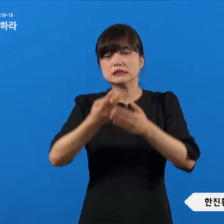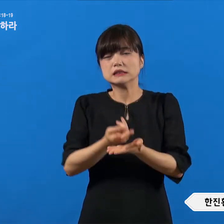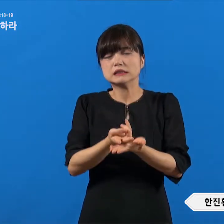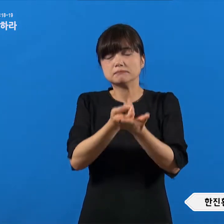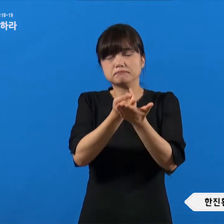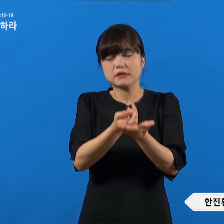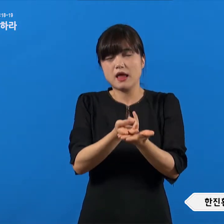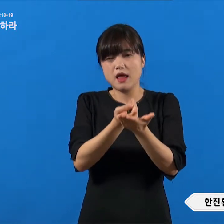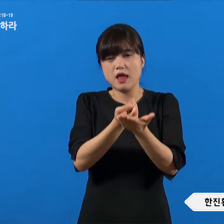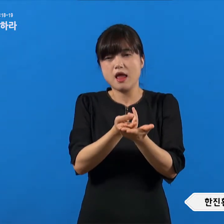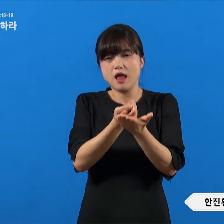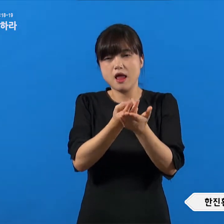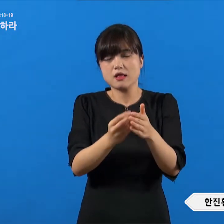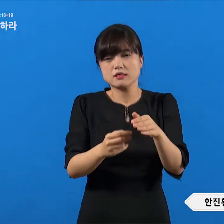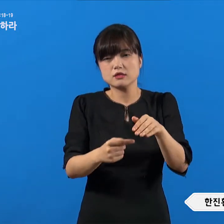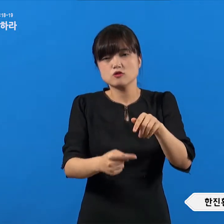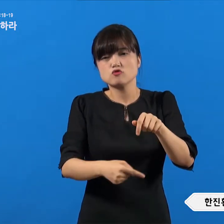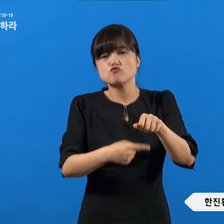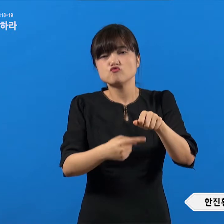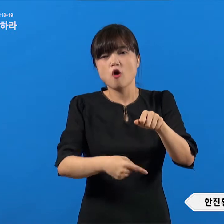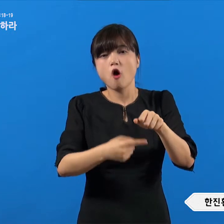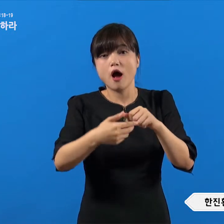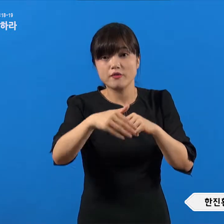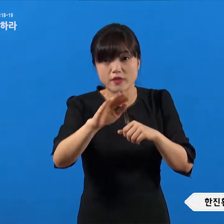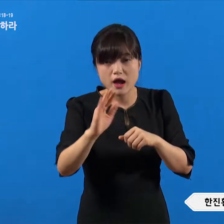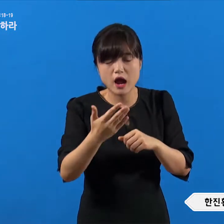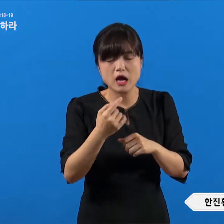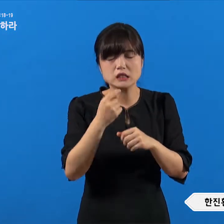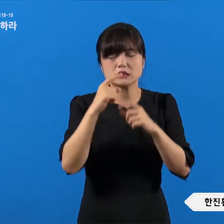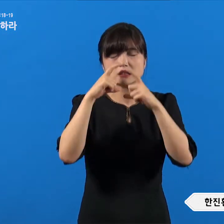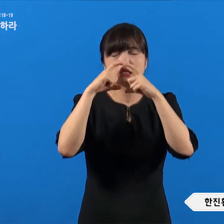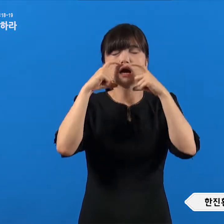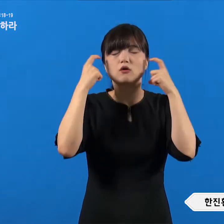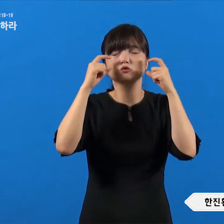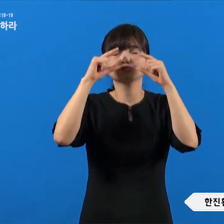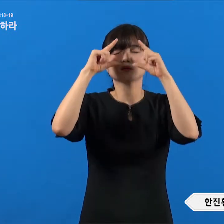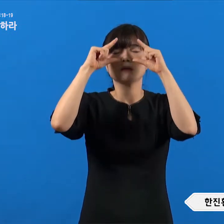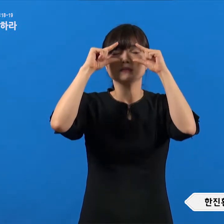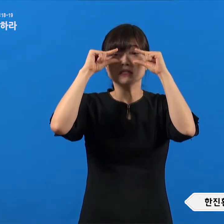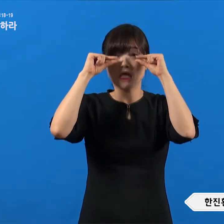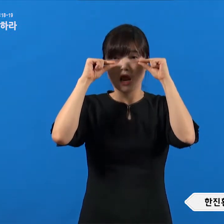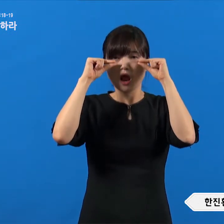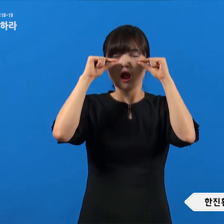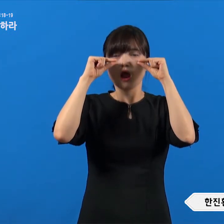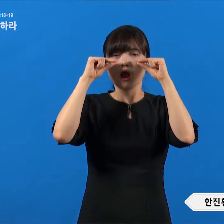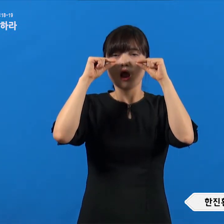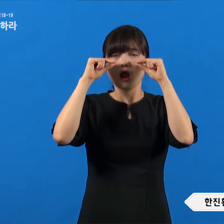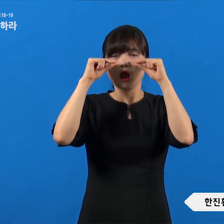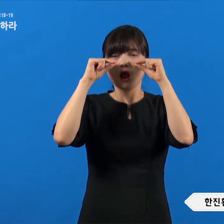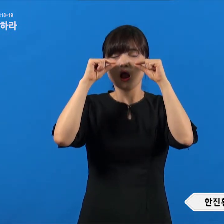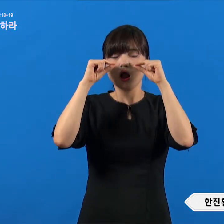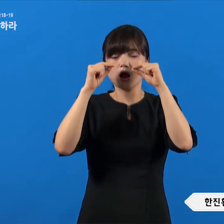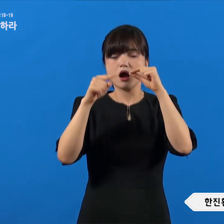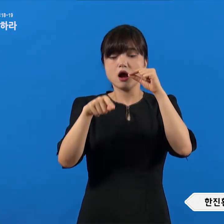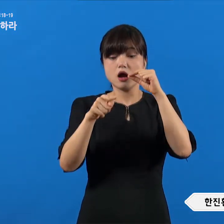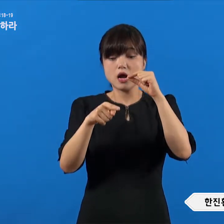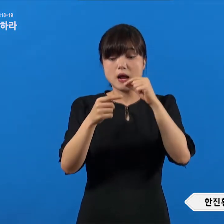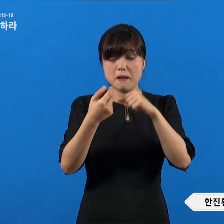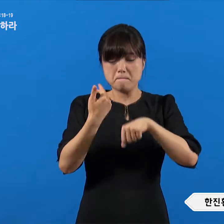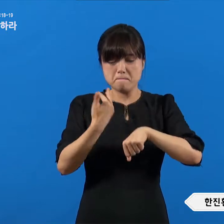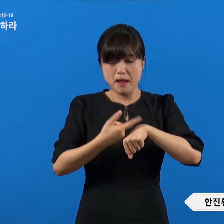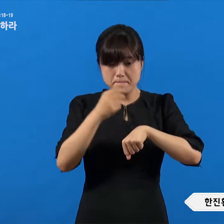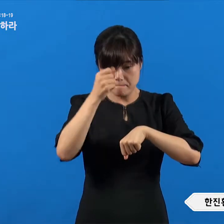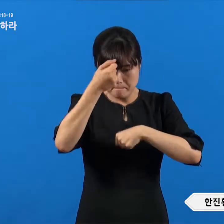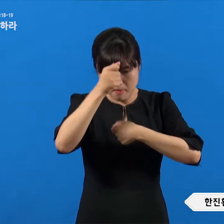침대차는 굴러간다. 얼굴에 하얀 마스크를 쓰고 두 눈은 감긴 채 시트 밖으로 흘러나온